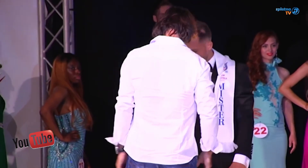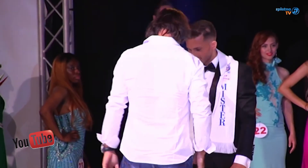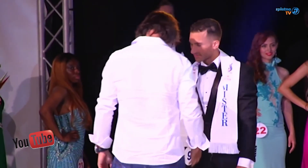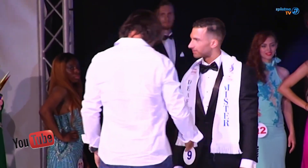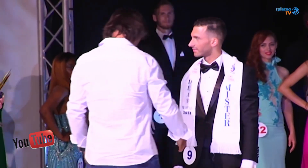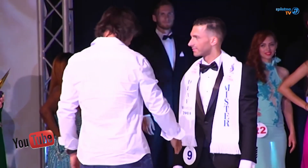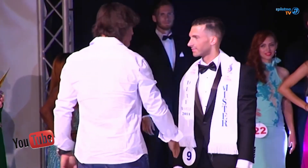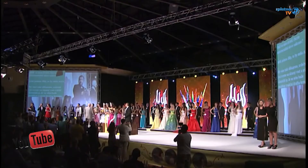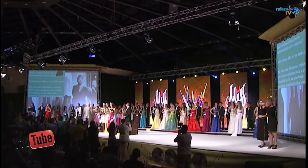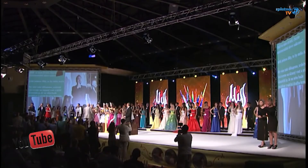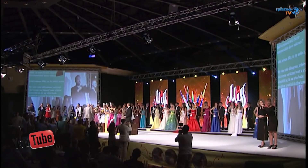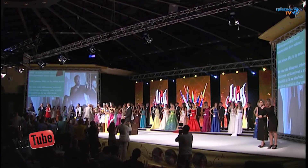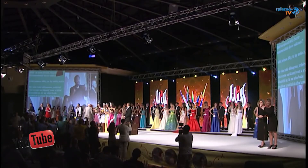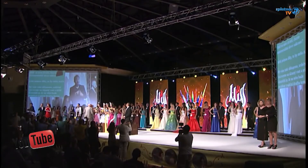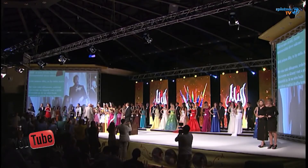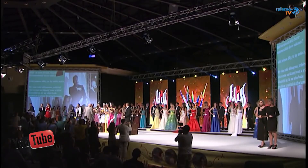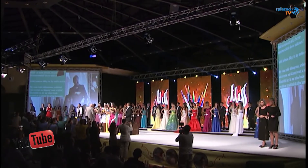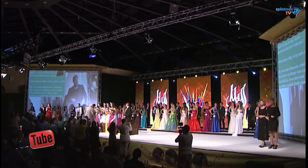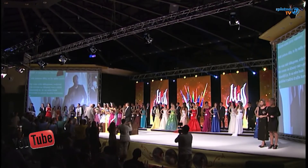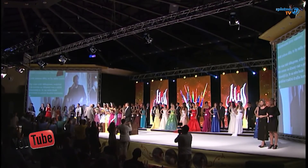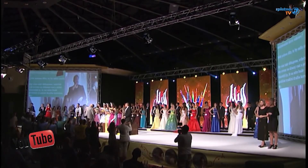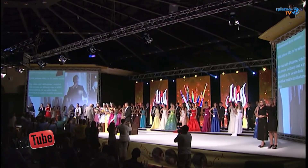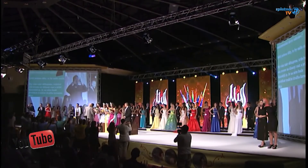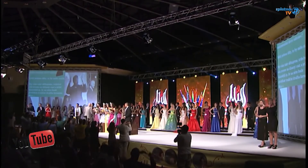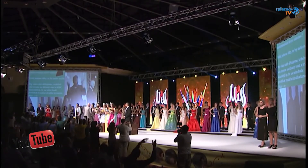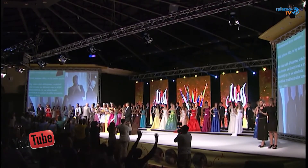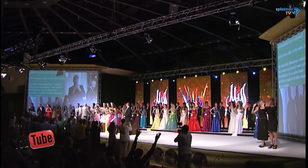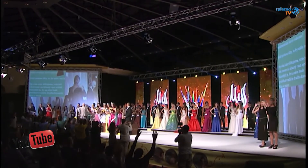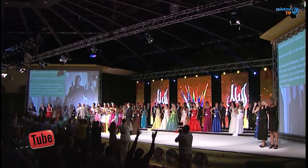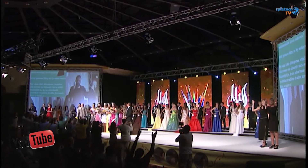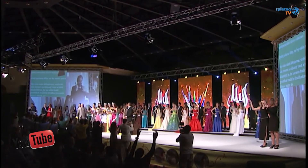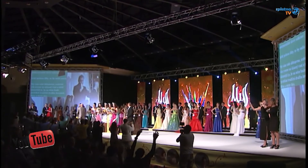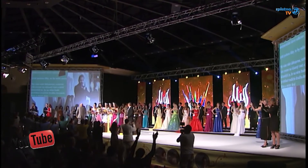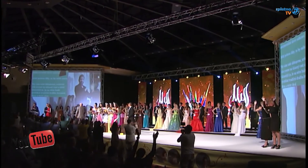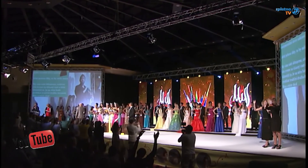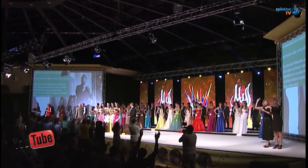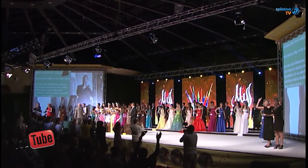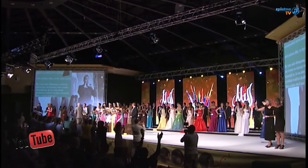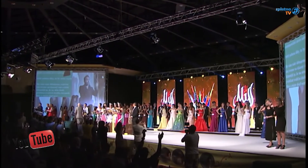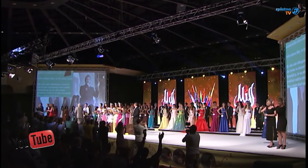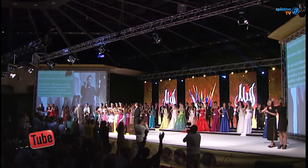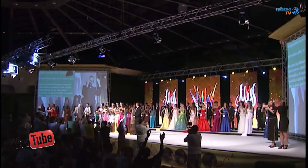melody. You are my melody. You are my melody.